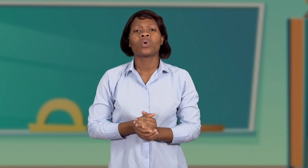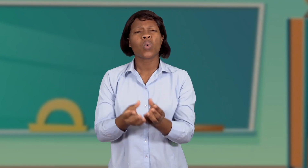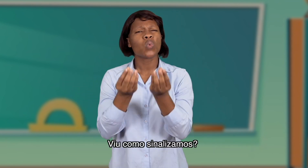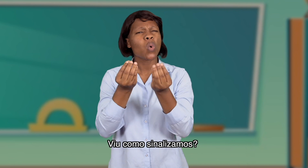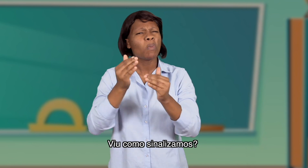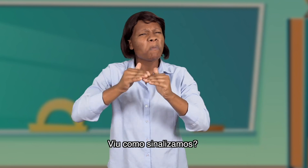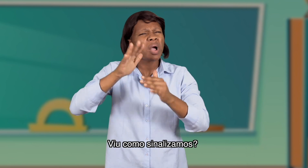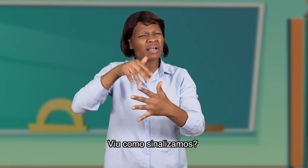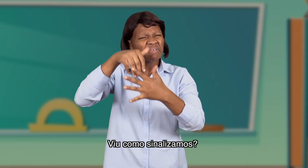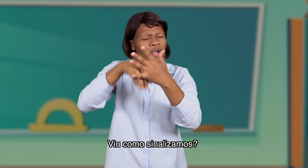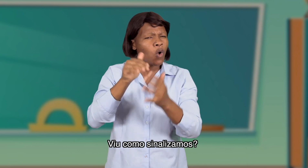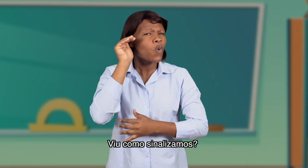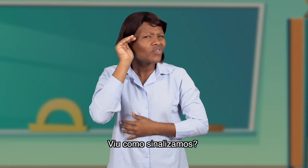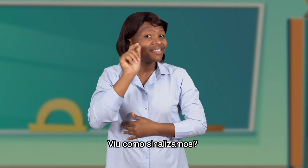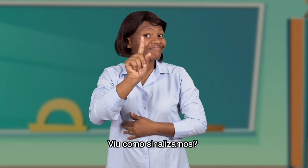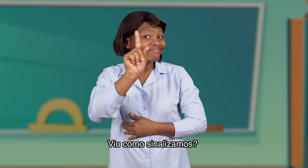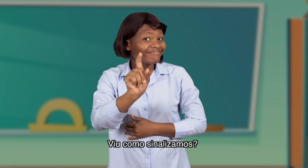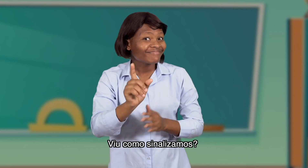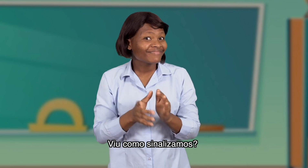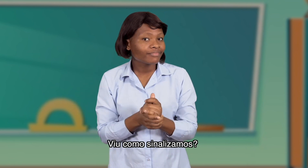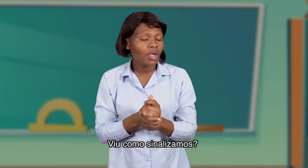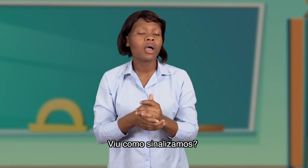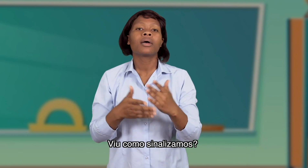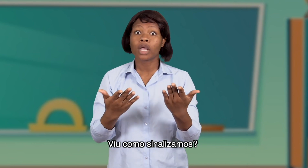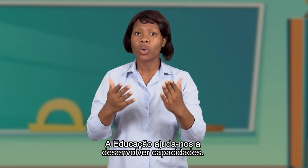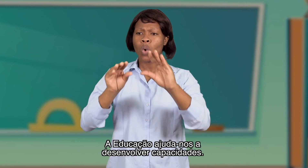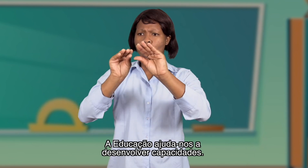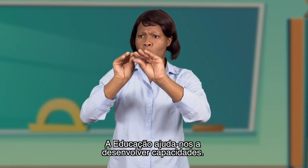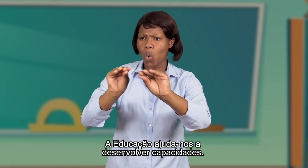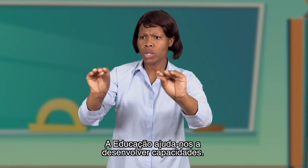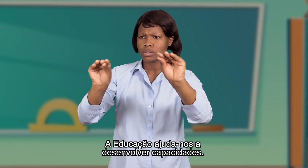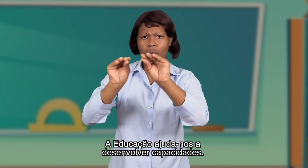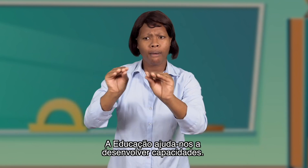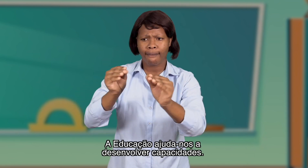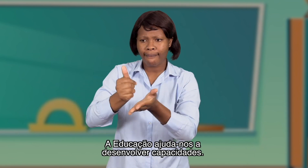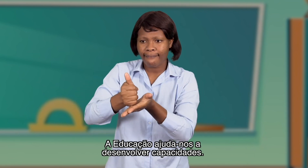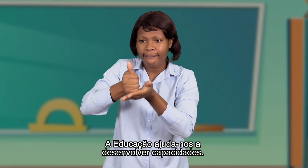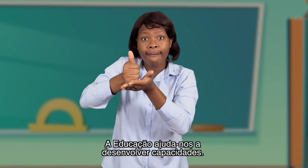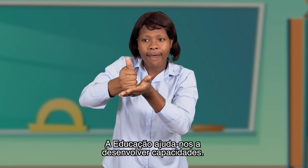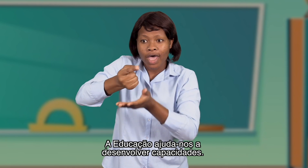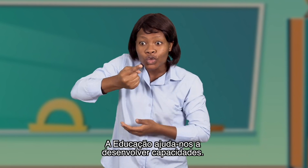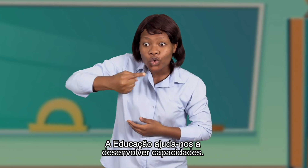Viu como sinalizamos? A educação ajuda-nos a